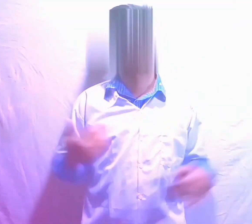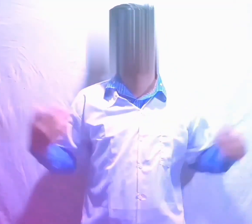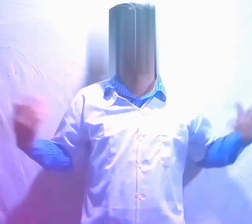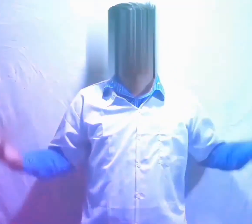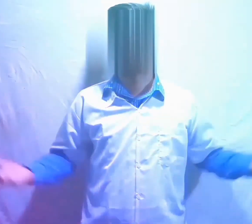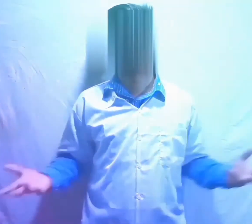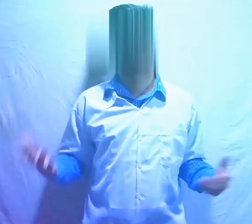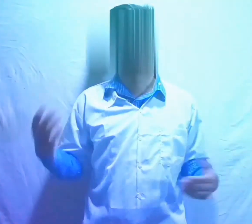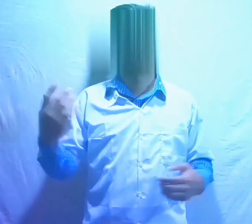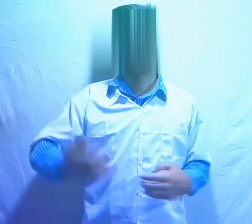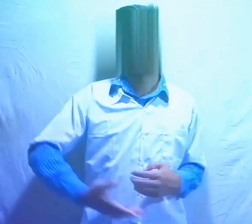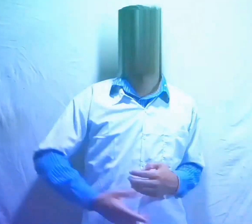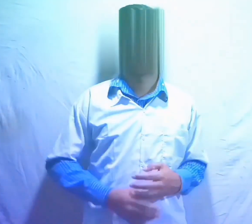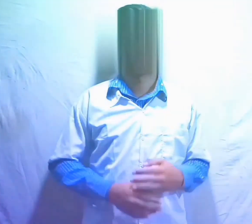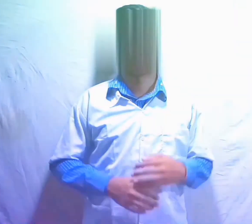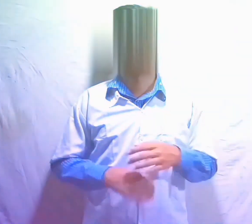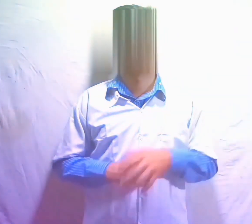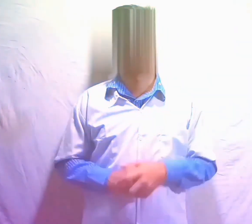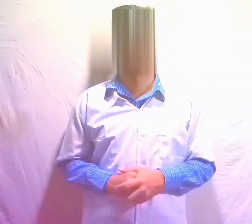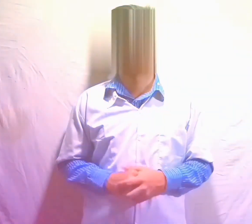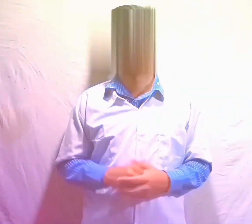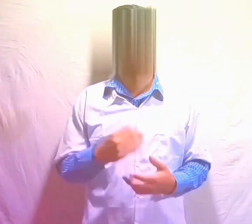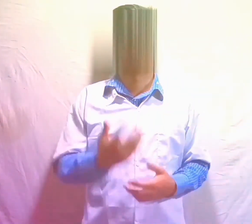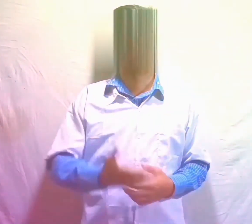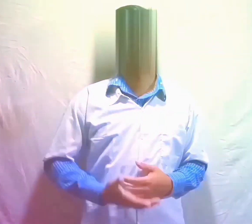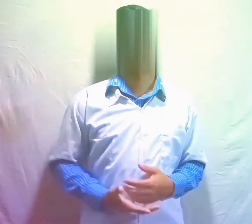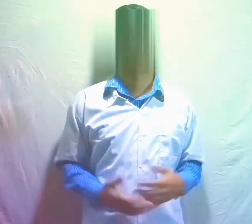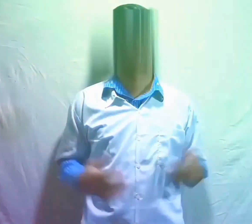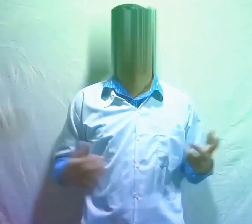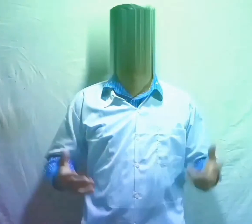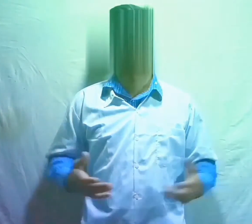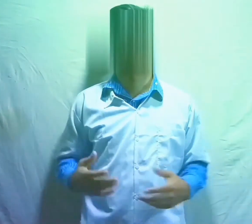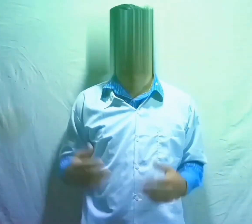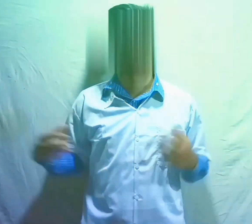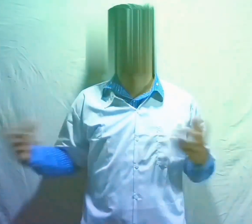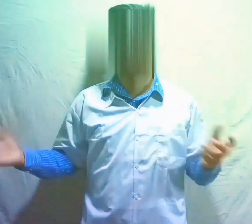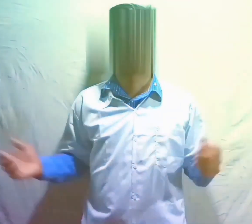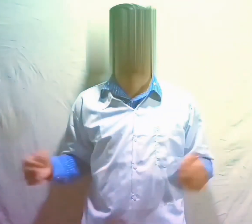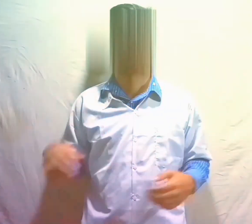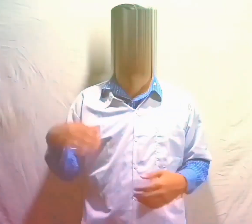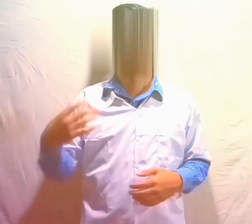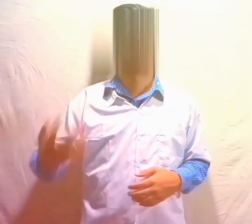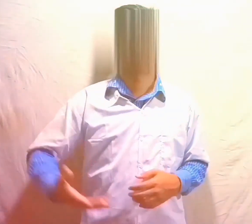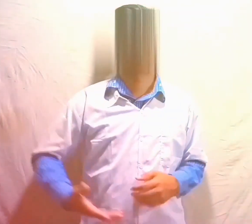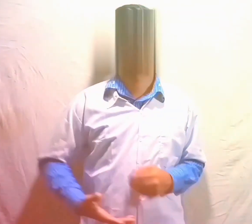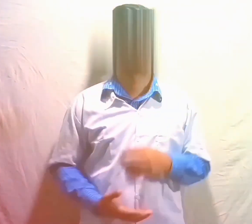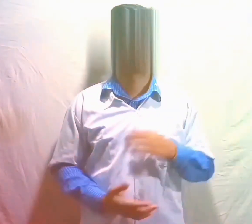ভিডিওগুলো যাতে অন্যদের কাজে লাগুক, অন্যদের উপকার হোক, এটুকুই চাই। তো ভিডিওটি দেখার জন্য